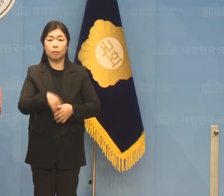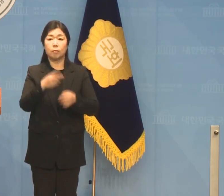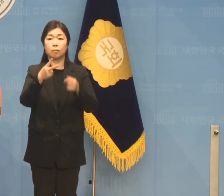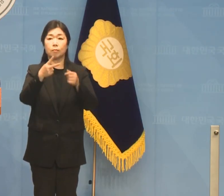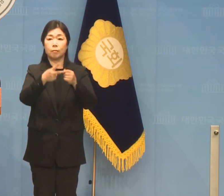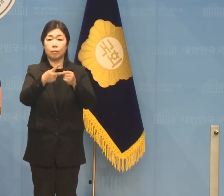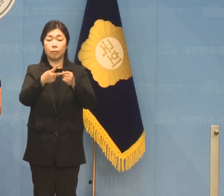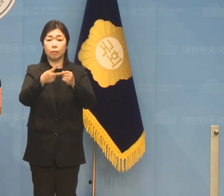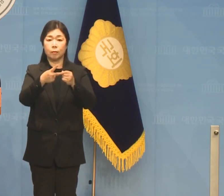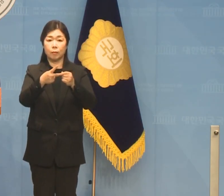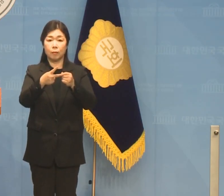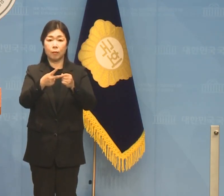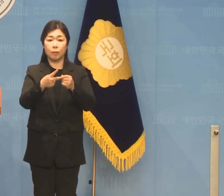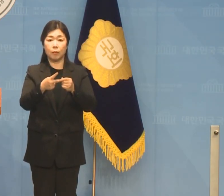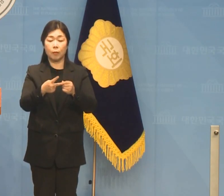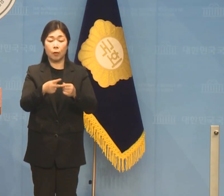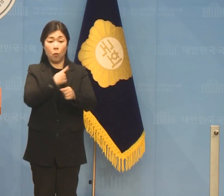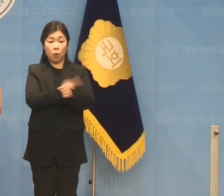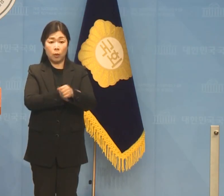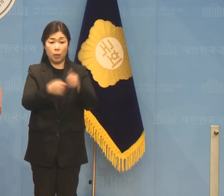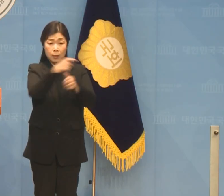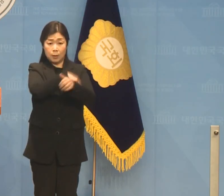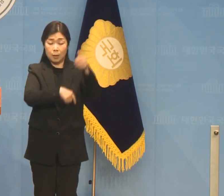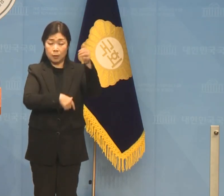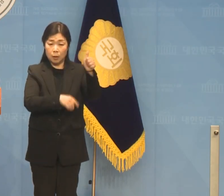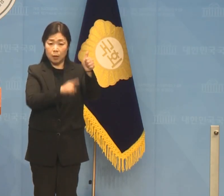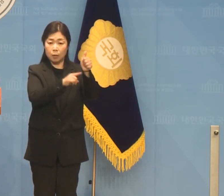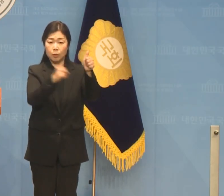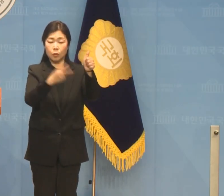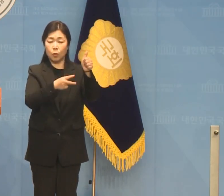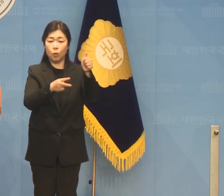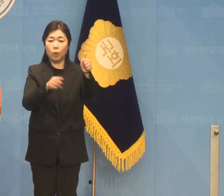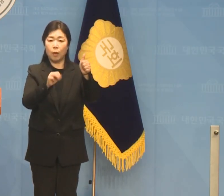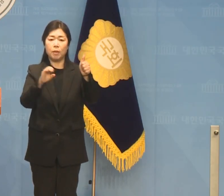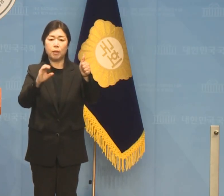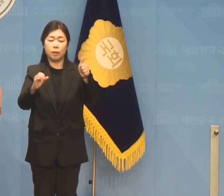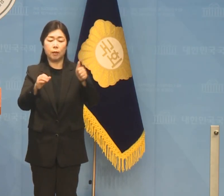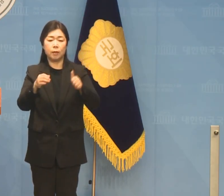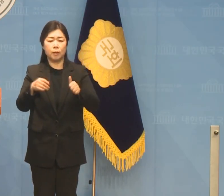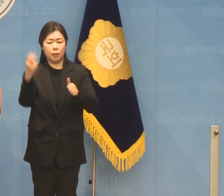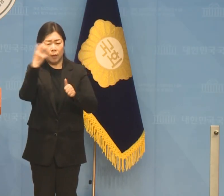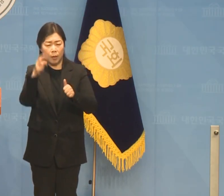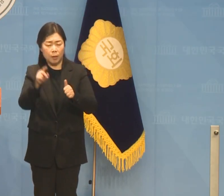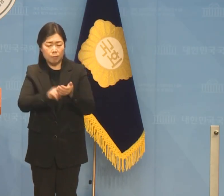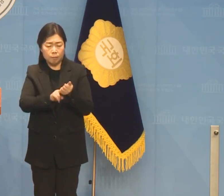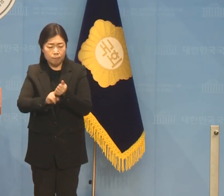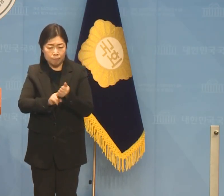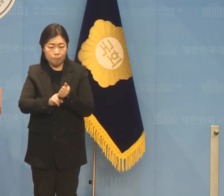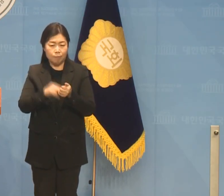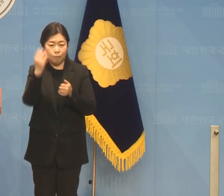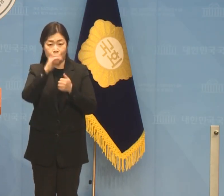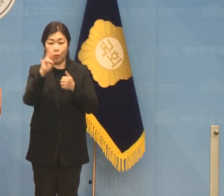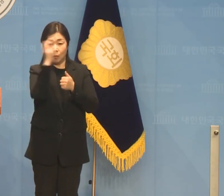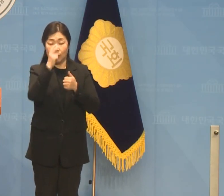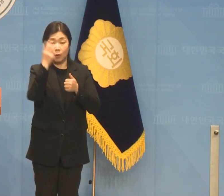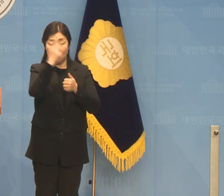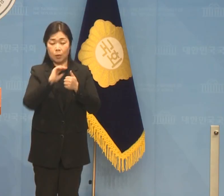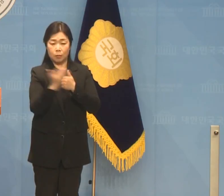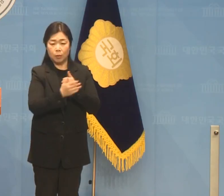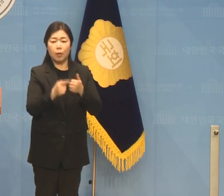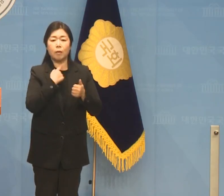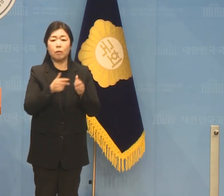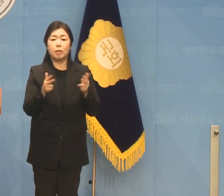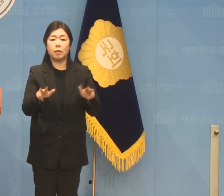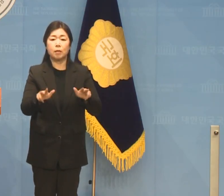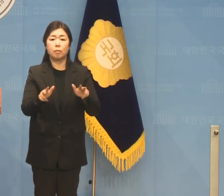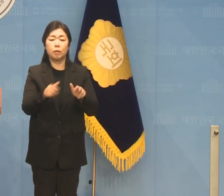둘째, 권태선 이사장을 비롯해 MBC 감사기에 급급한 현 박문진 이사들은